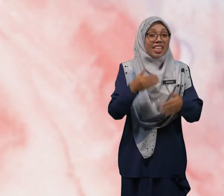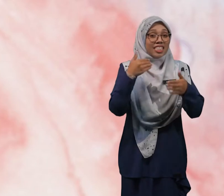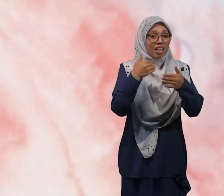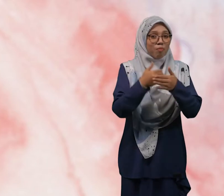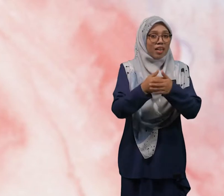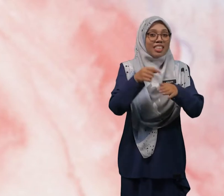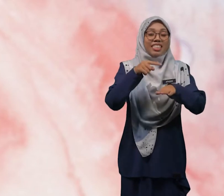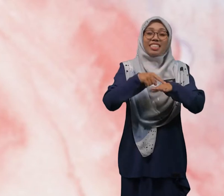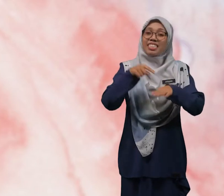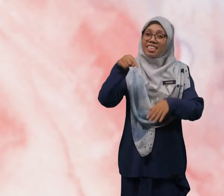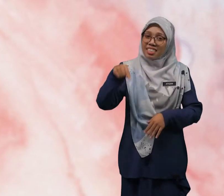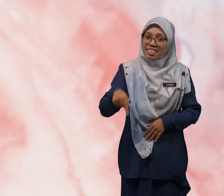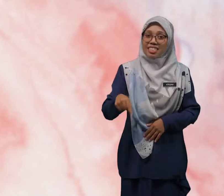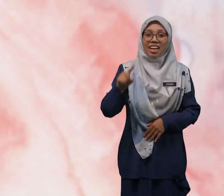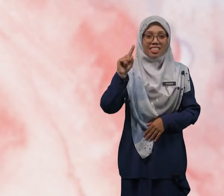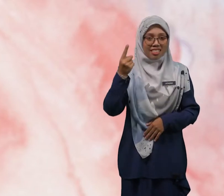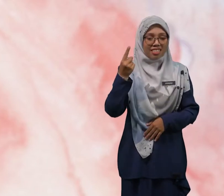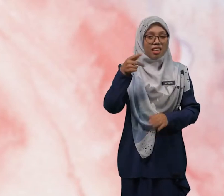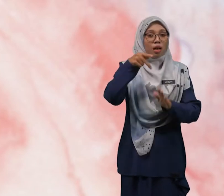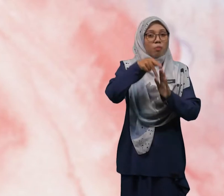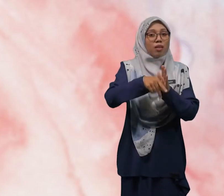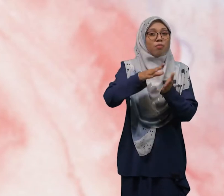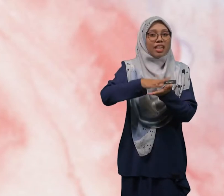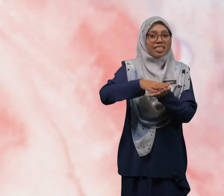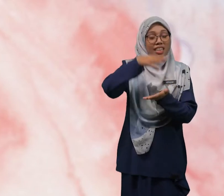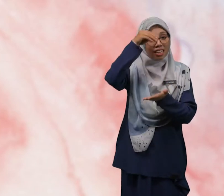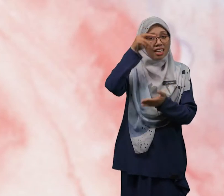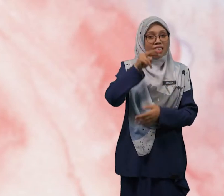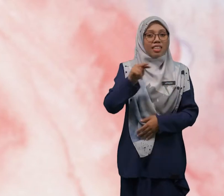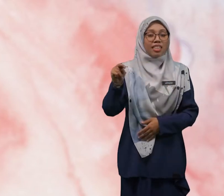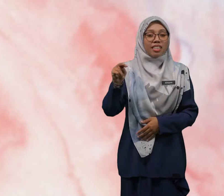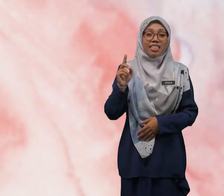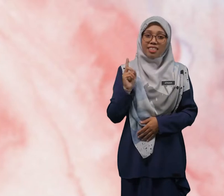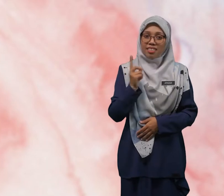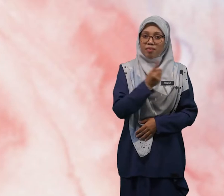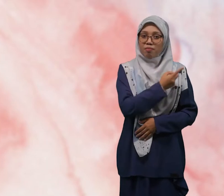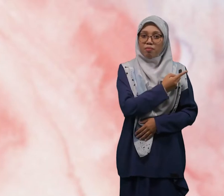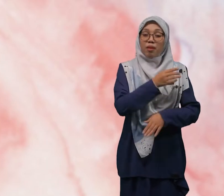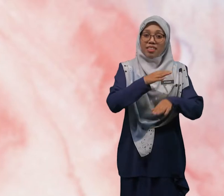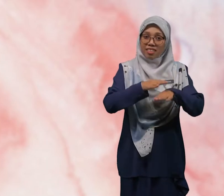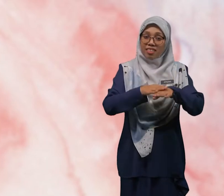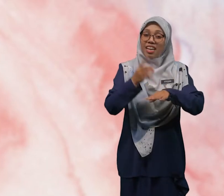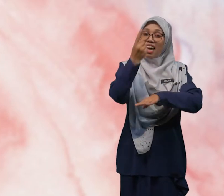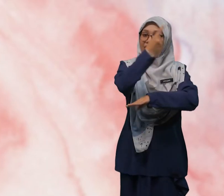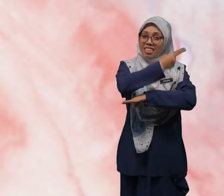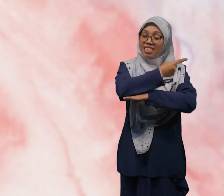sampai di sini sahaja pembelajaran kita pada hari